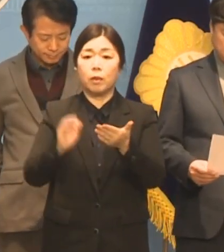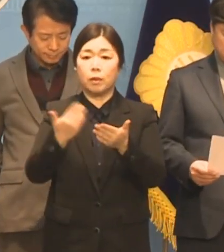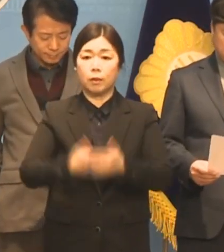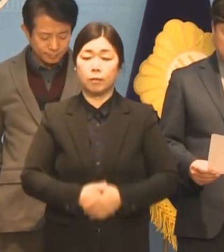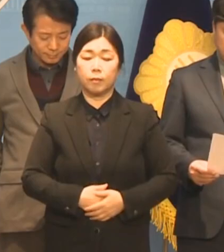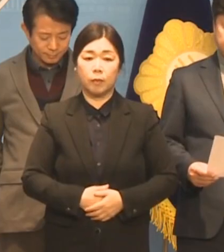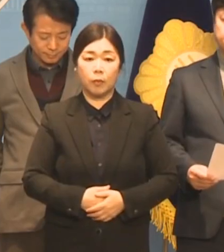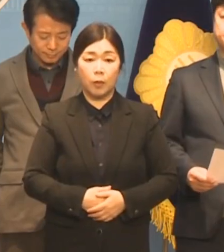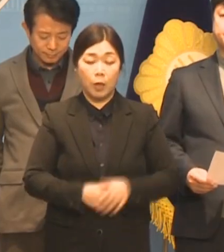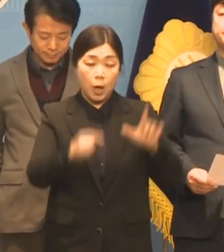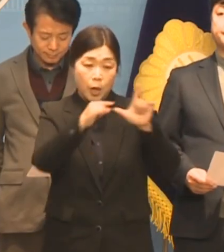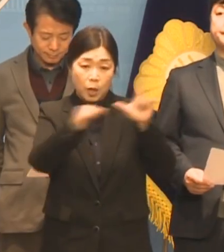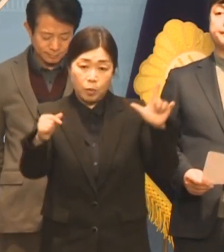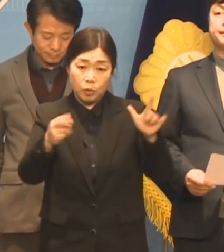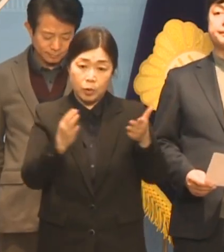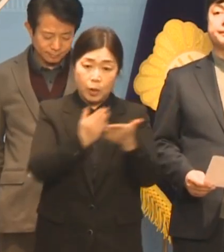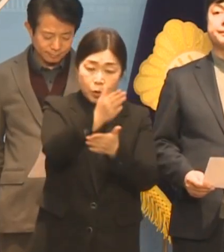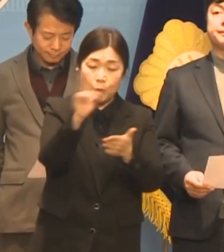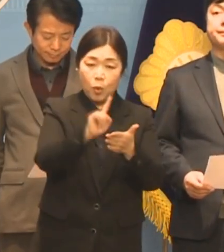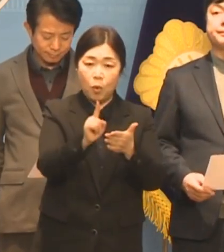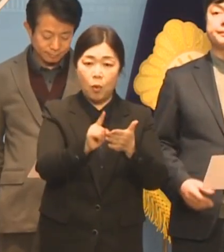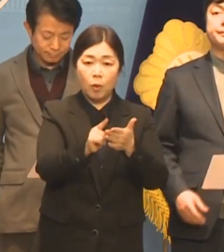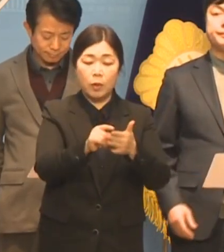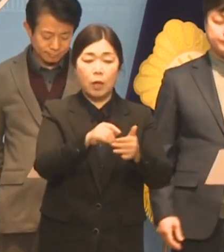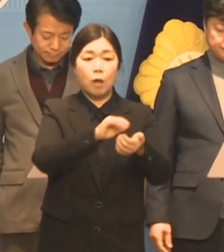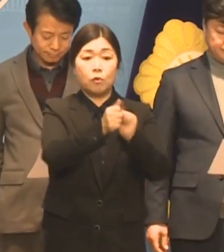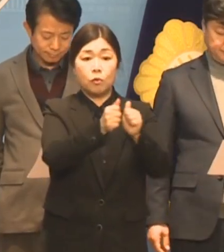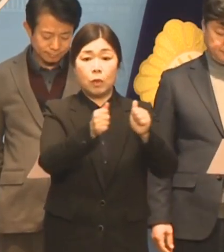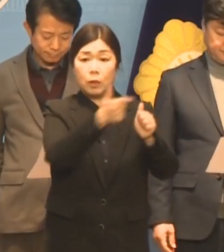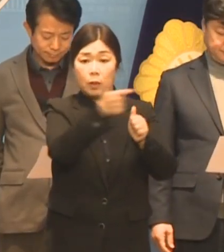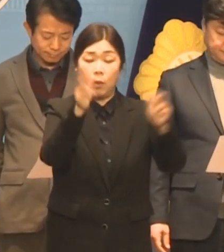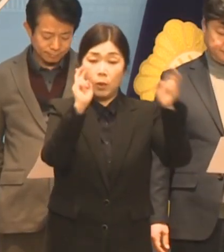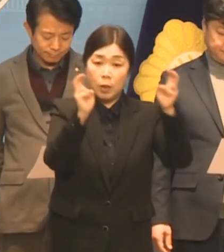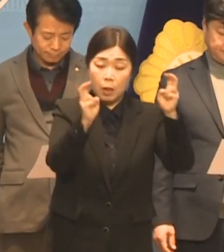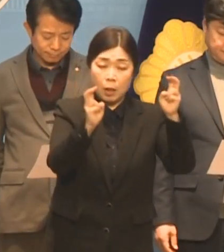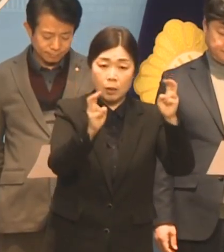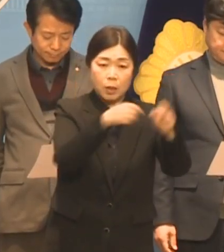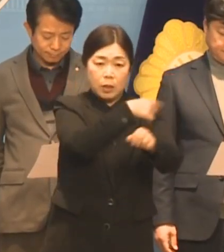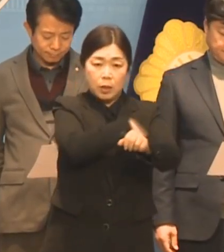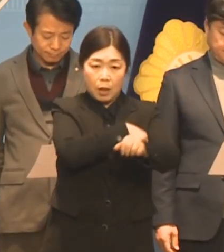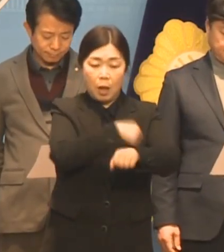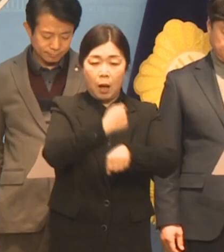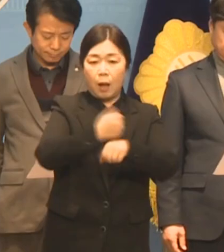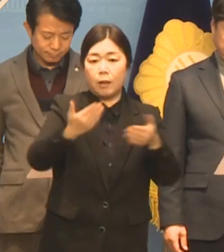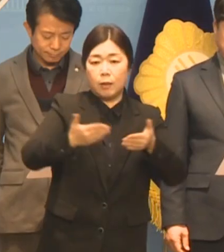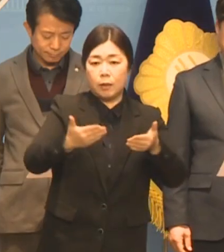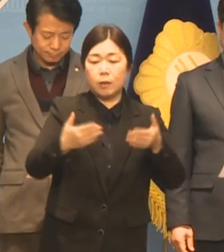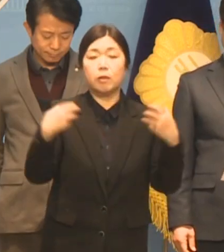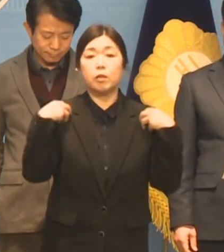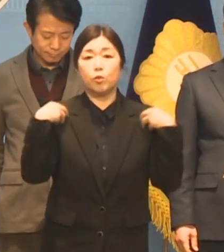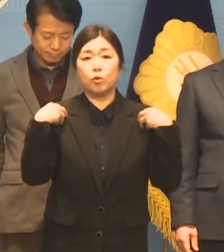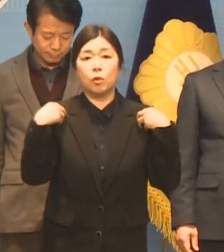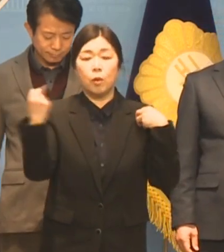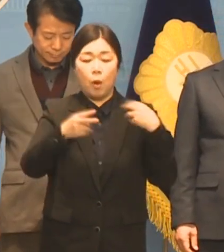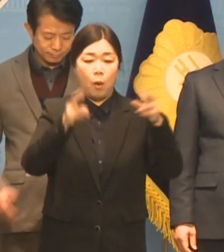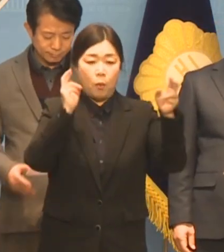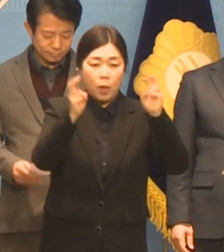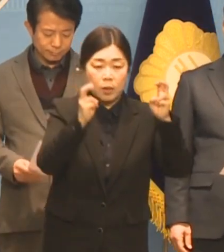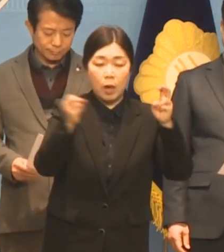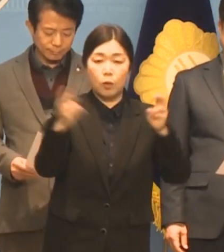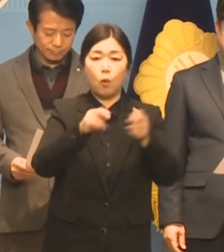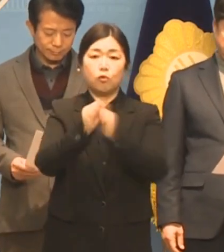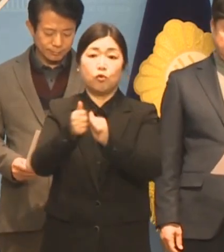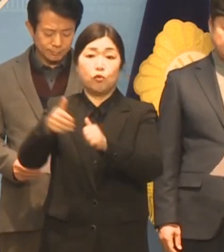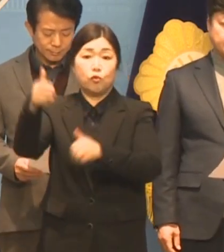상법 개정안에는 이사의 충실 의무 대상을 기존 회사에서 회사와 주주로 넓히고